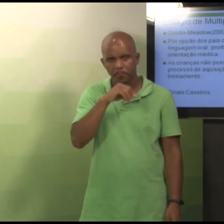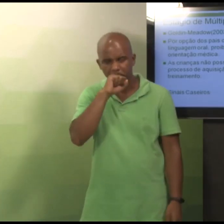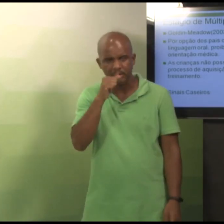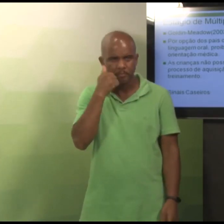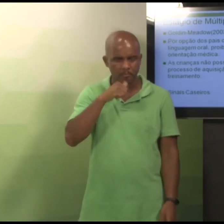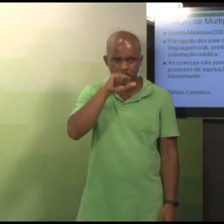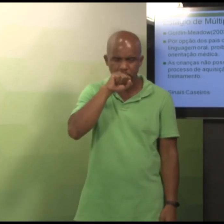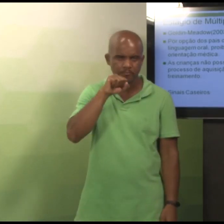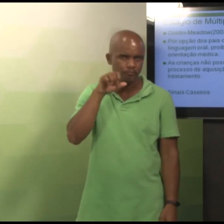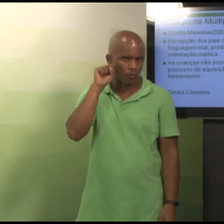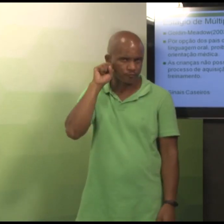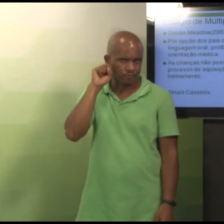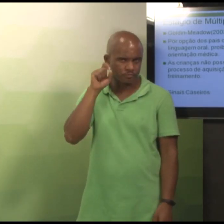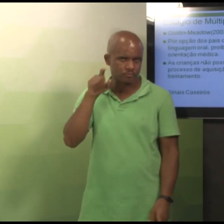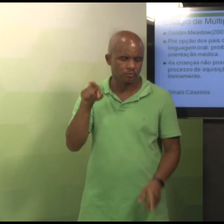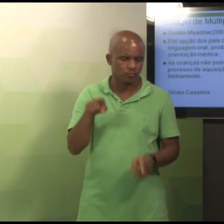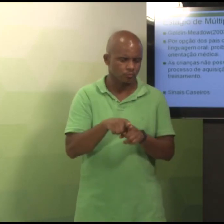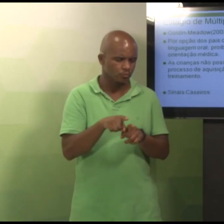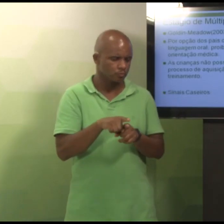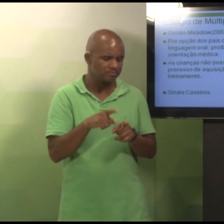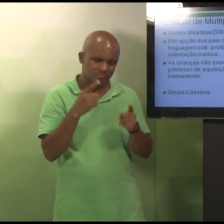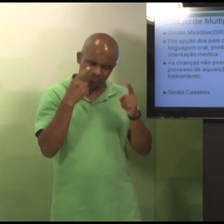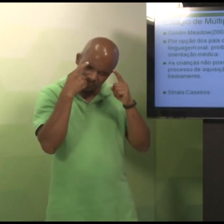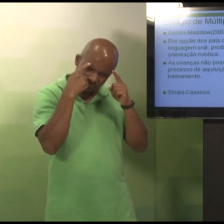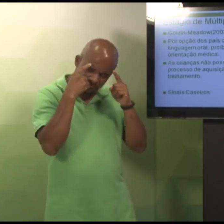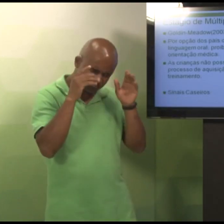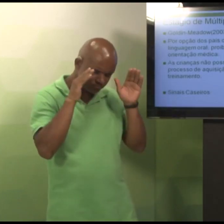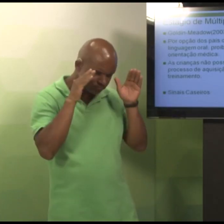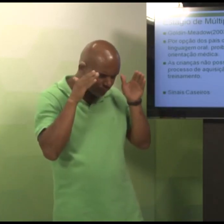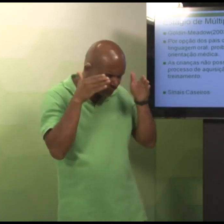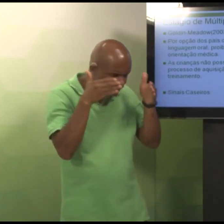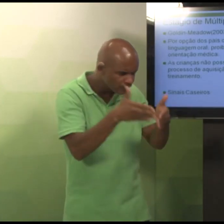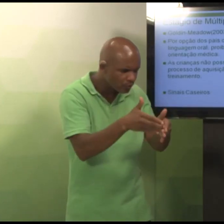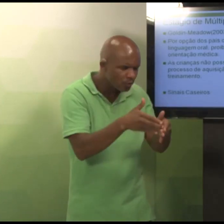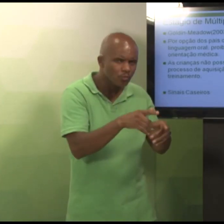no contexto familiar, pai, mãe, ouvintes,